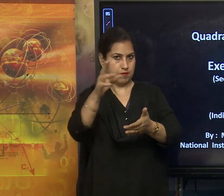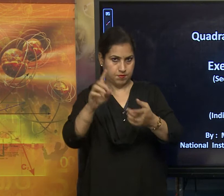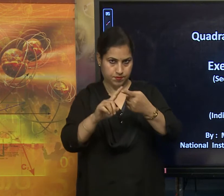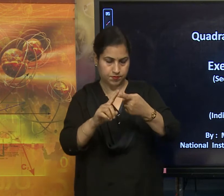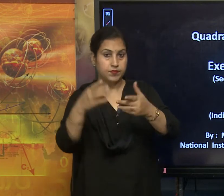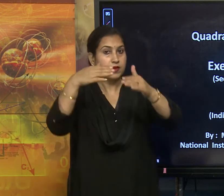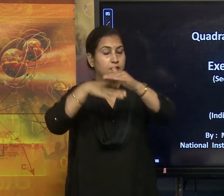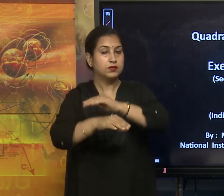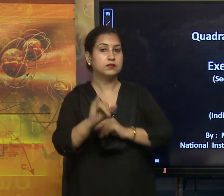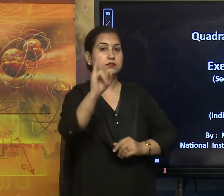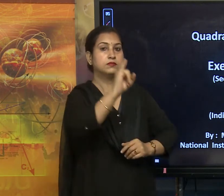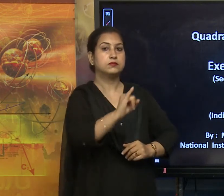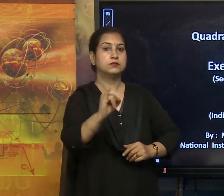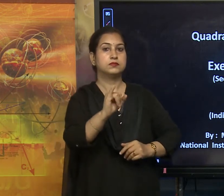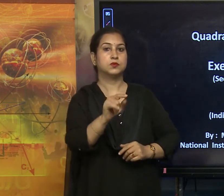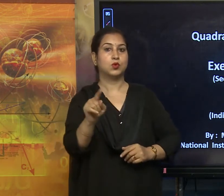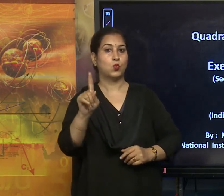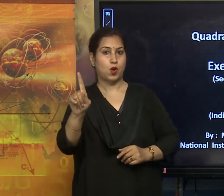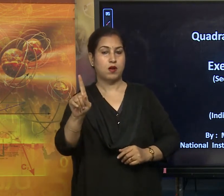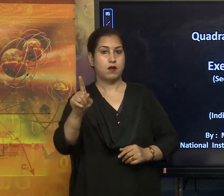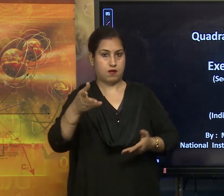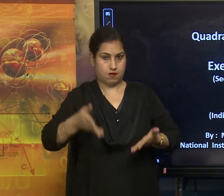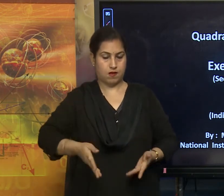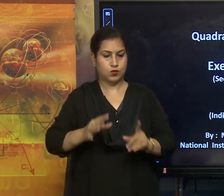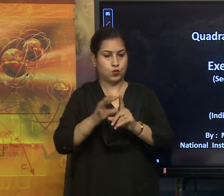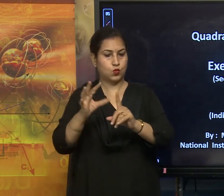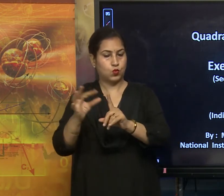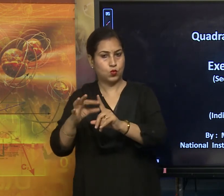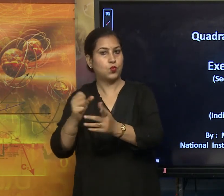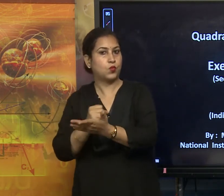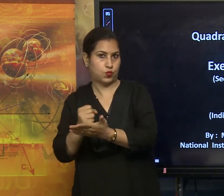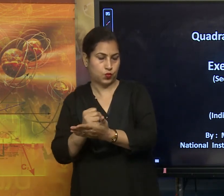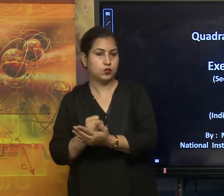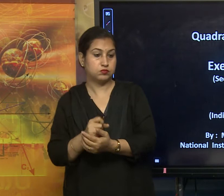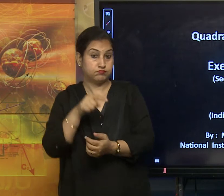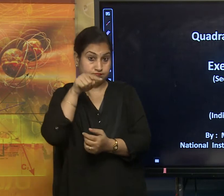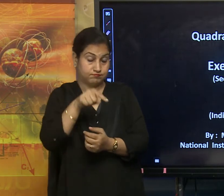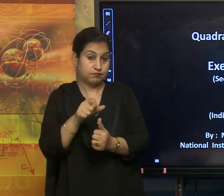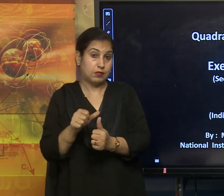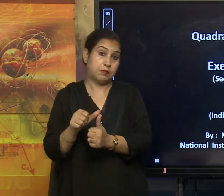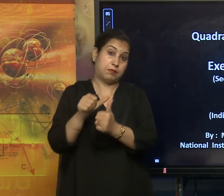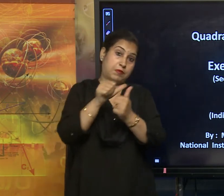ये लेसन का नाम आप देख सकते हैं, ये लेसन नंबर 6 है और इसमें आज हम एक्सरसाइज